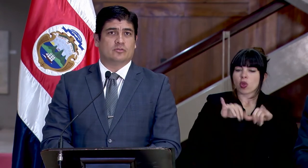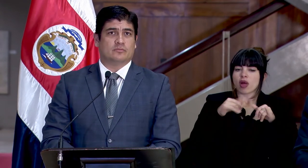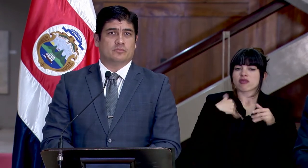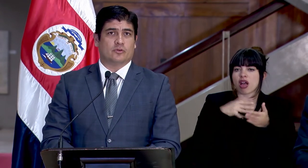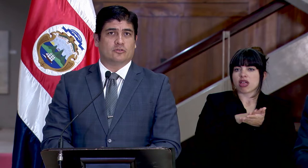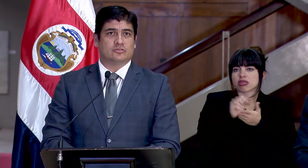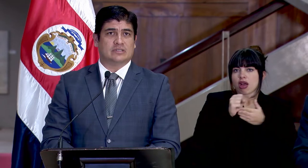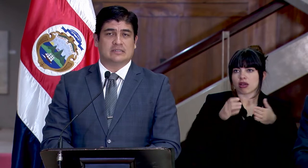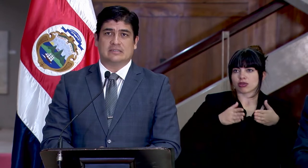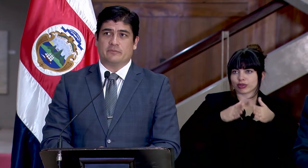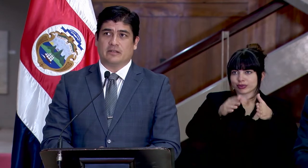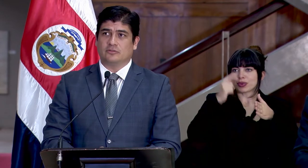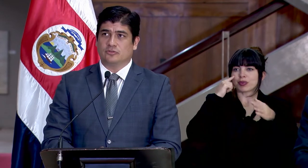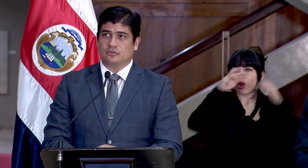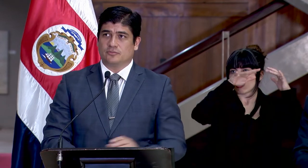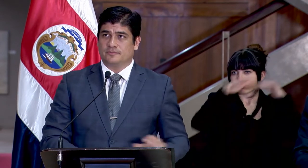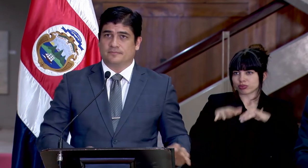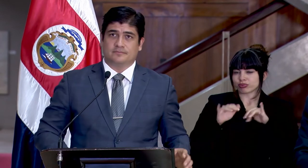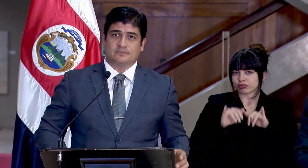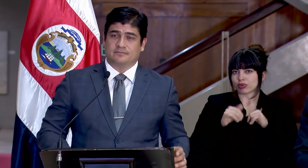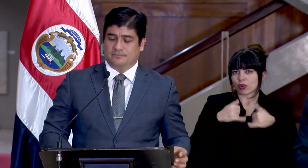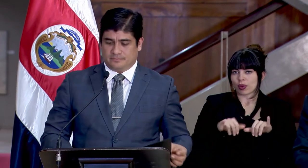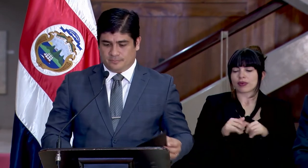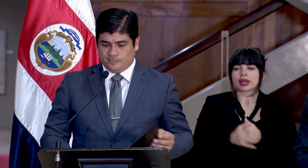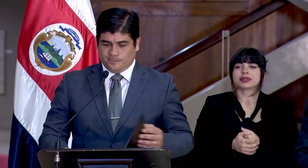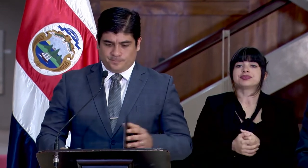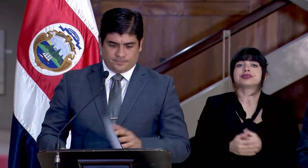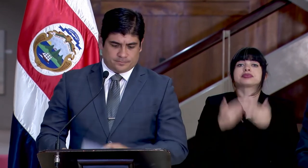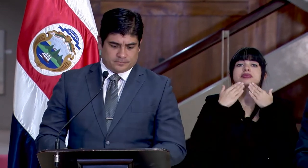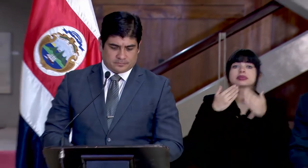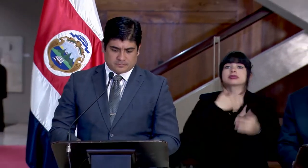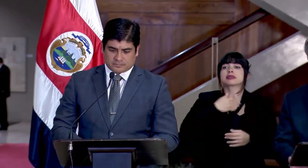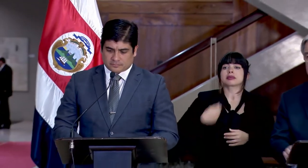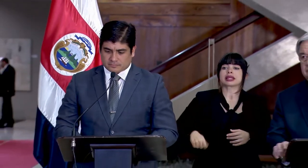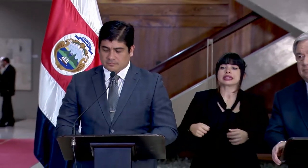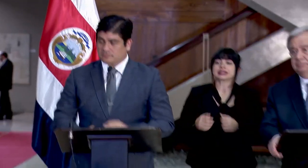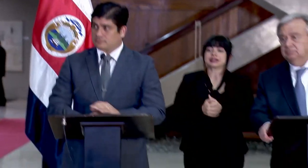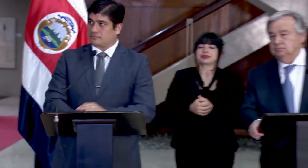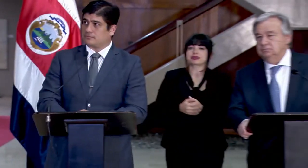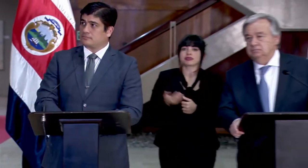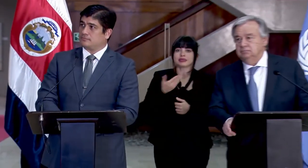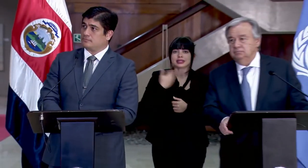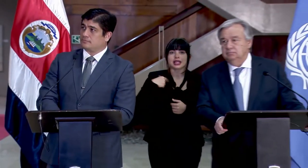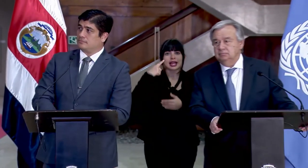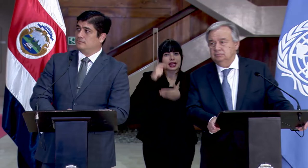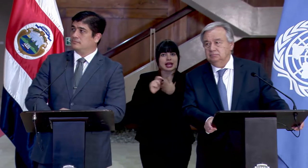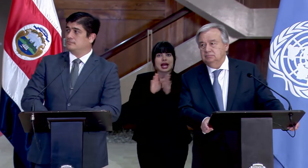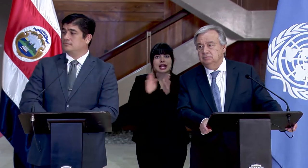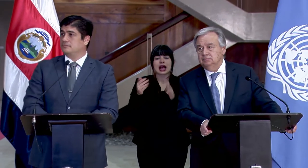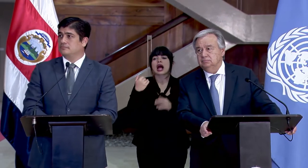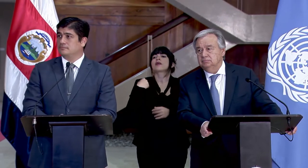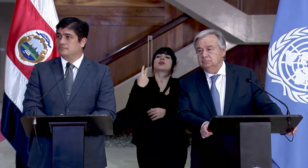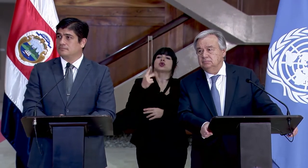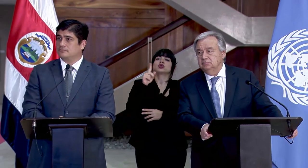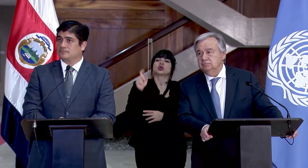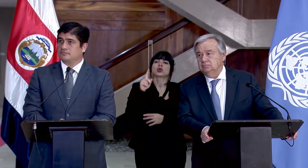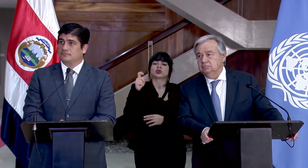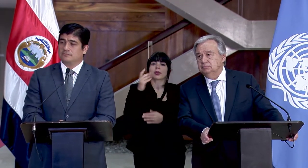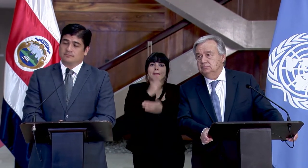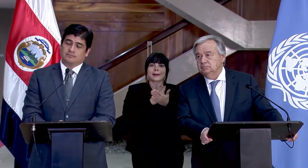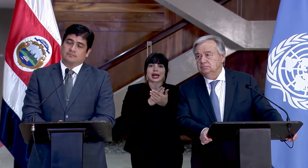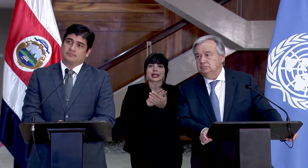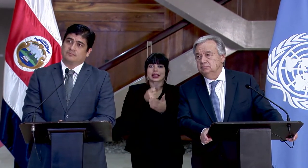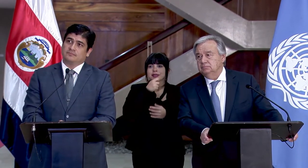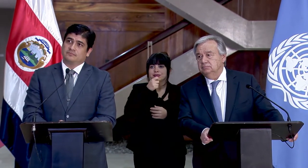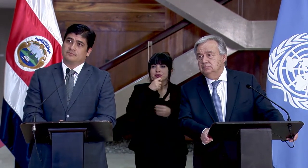que tuvo por los deslizamientos. Muchas gracias, señor presidente. Tenemos, señor secretario general, tenemos dos consultas por parte de